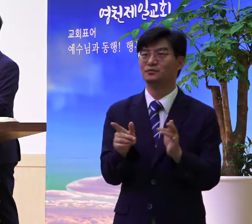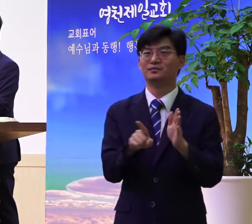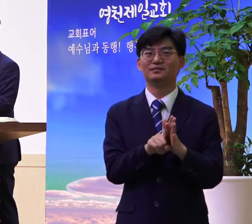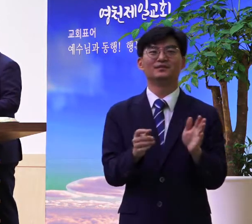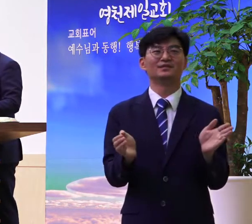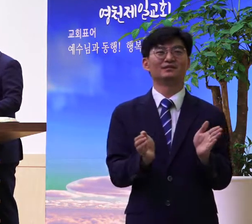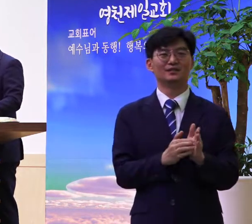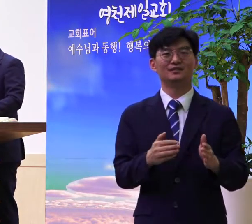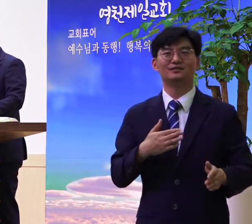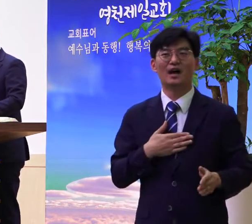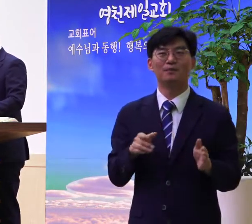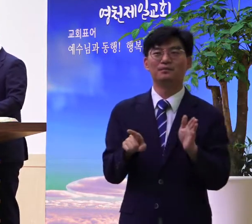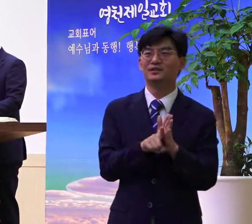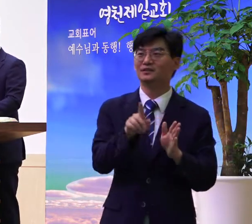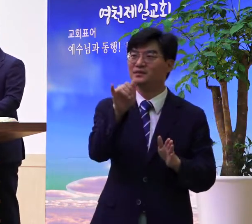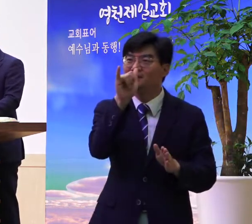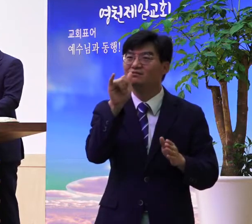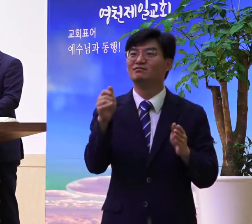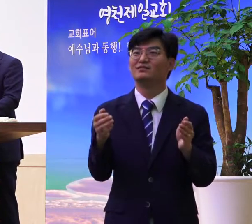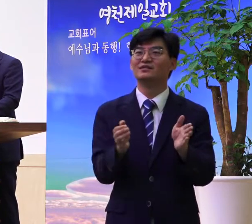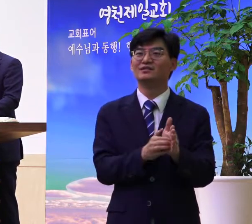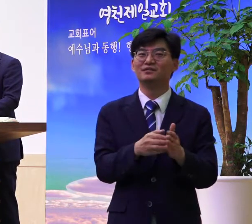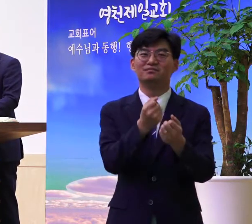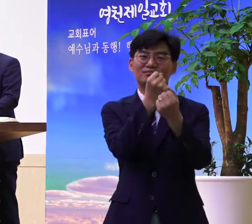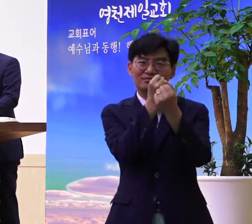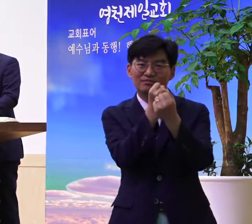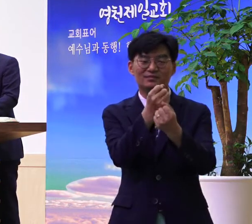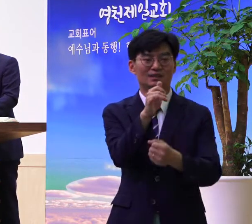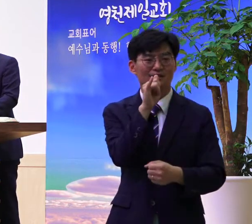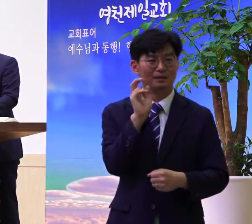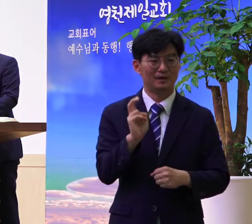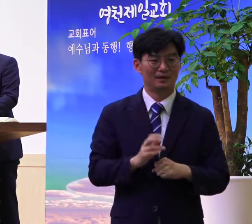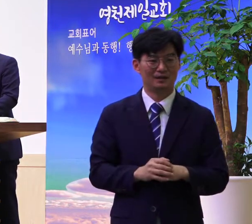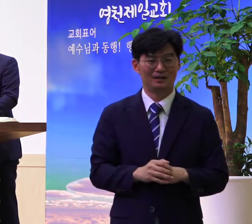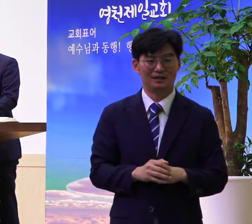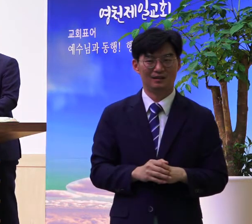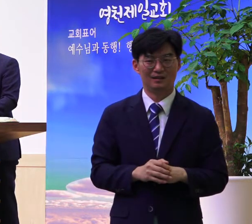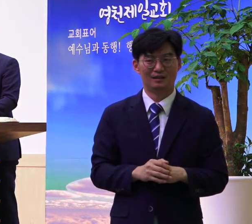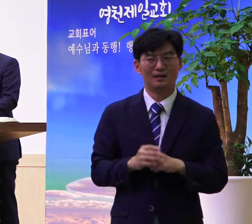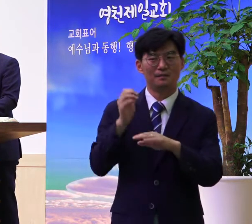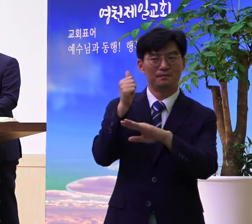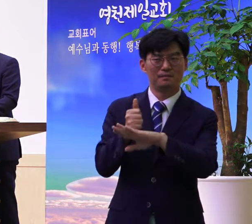믿으니까 나 믿음이 있으니까 됐지 생각하는 그런 사람들이 있습니다.